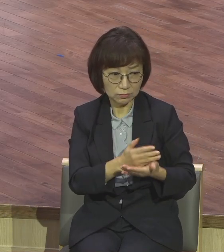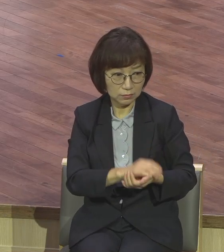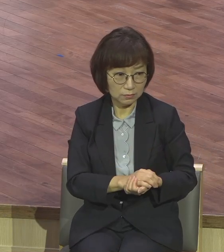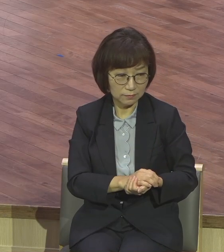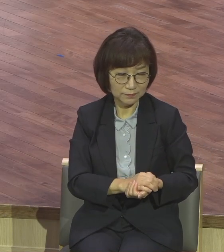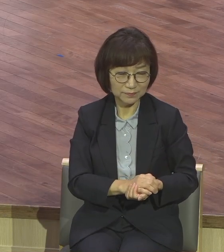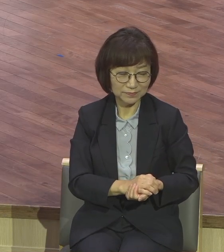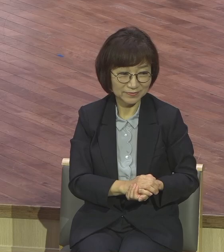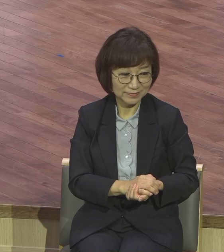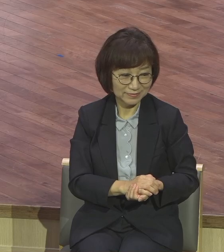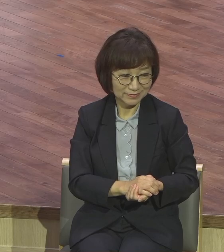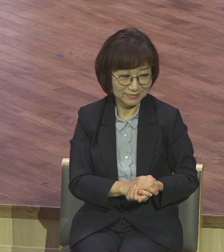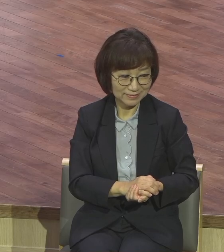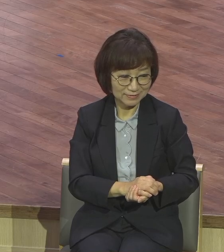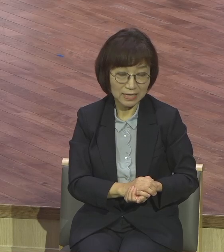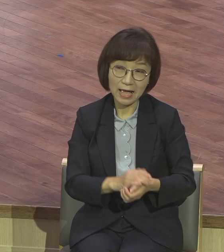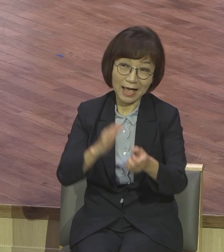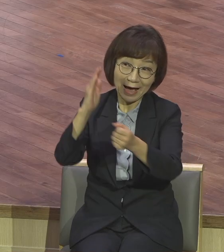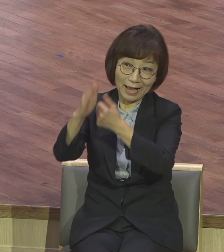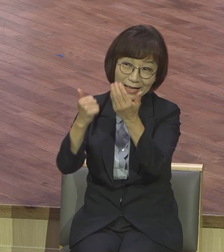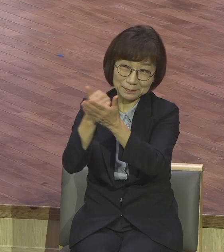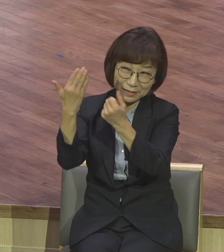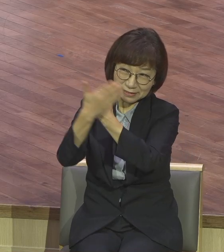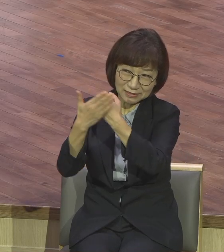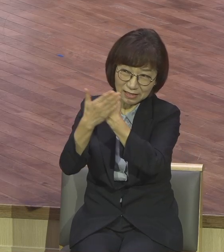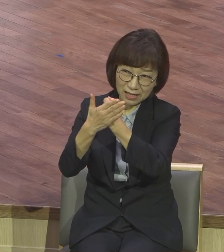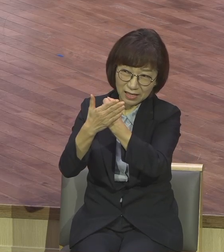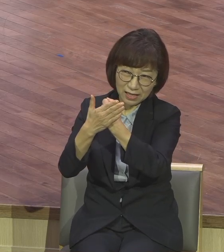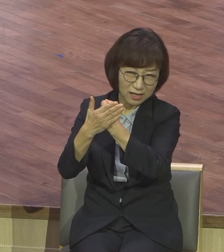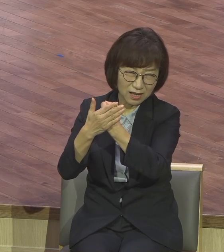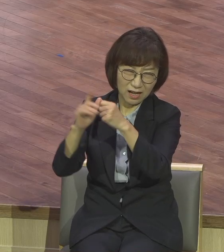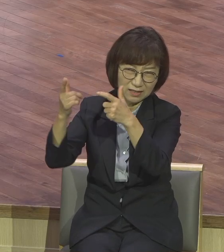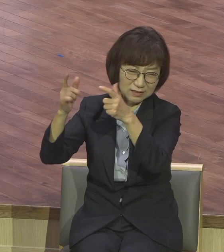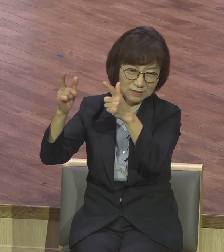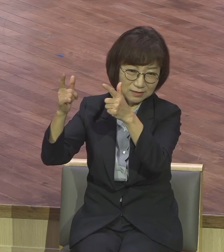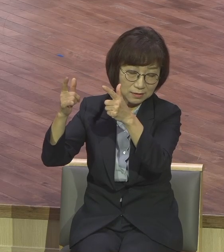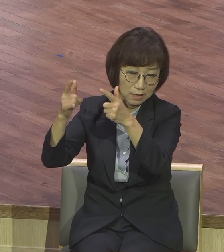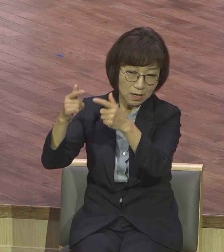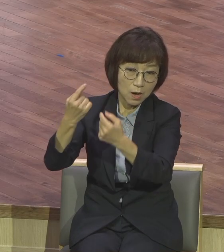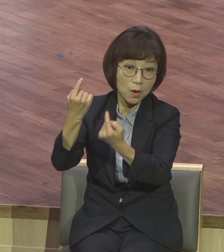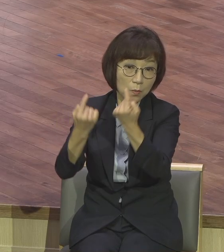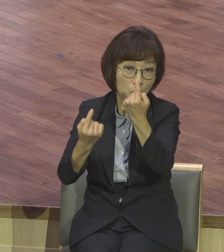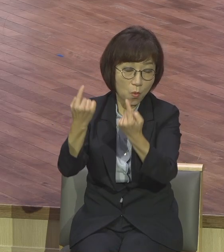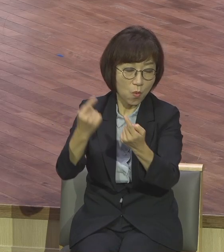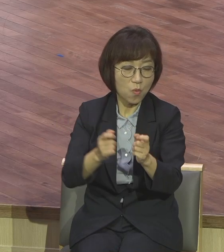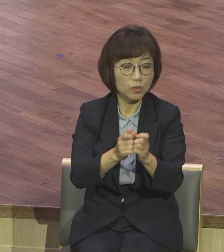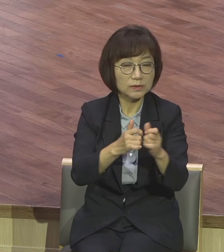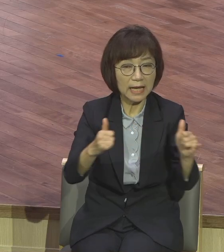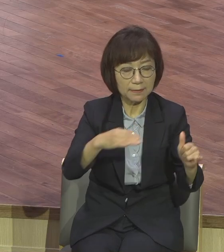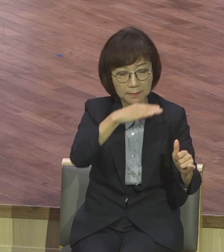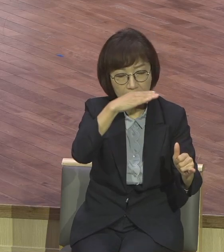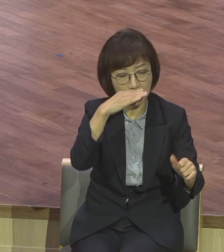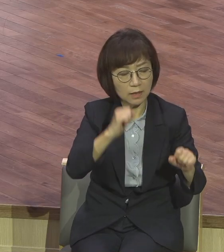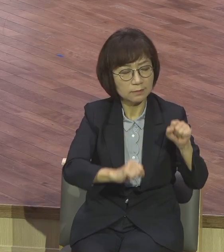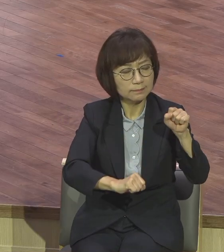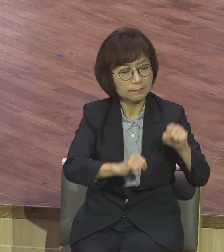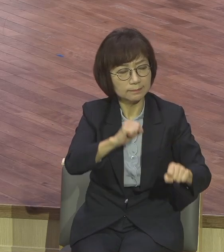하나님의 전적인 은혜가 아니고 인간의 행위가 그래도 있어야